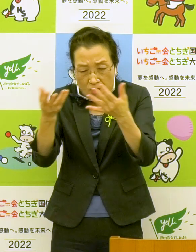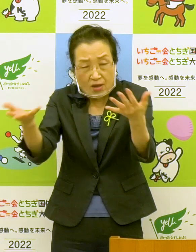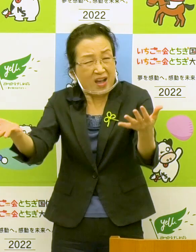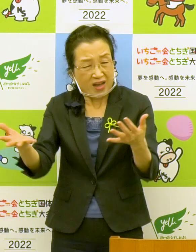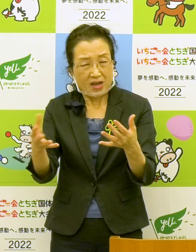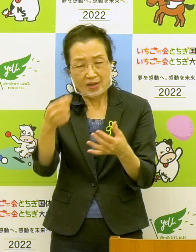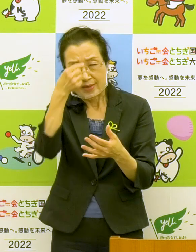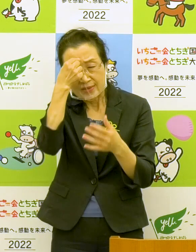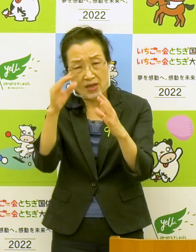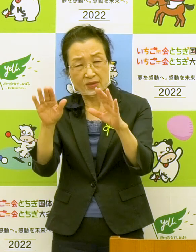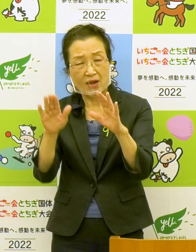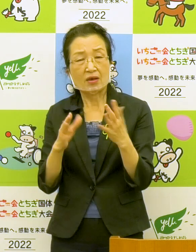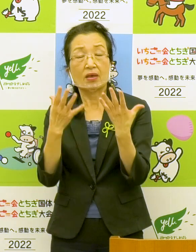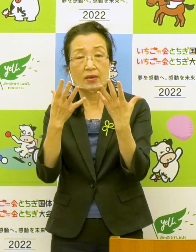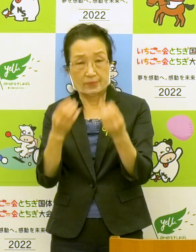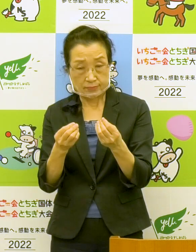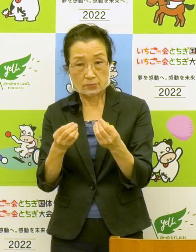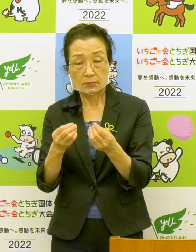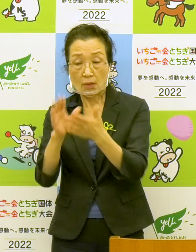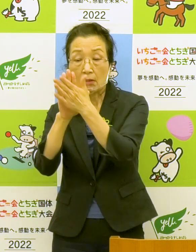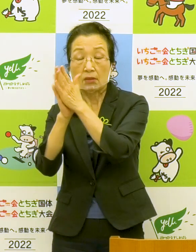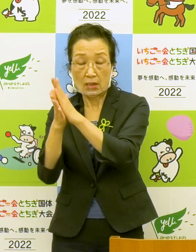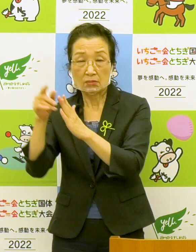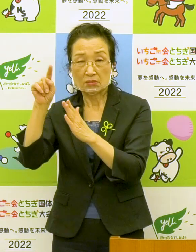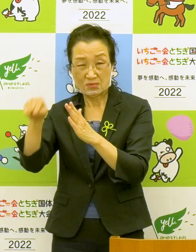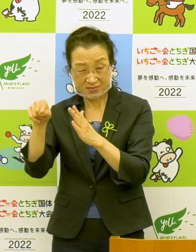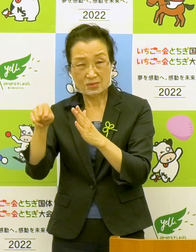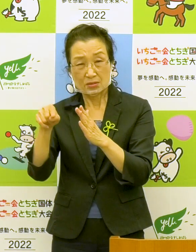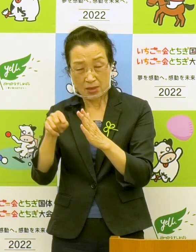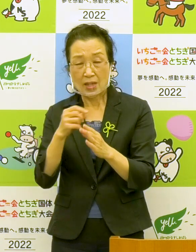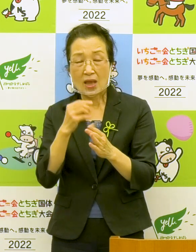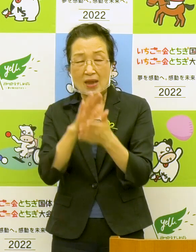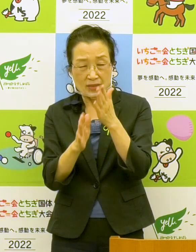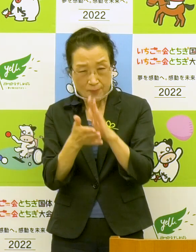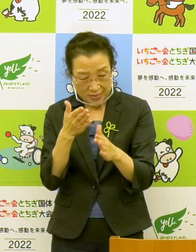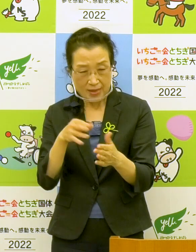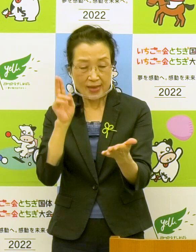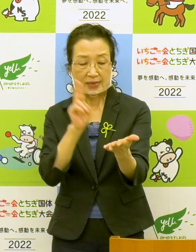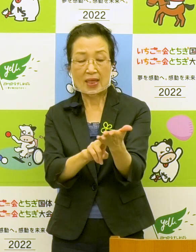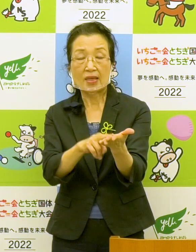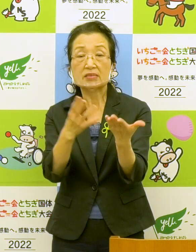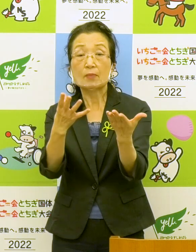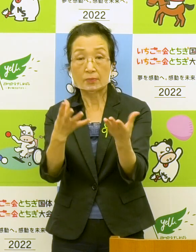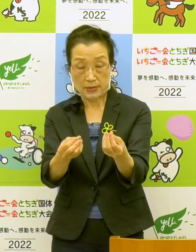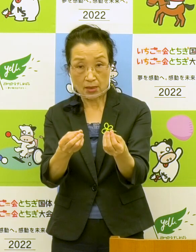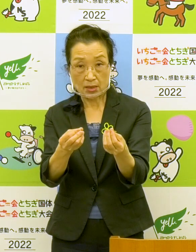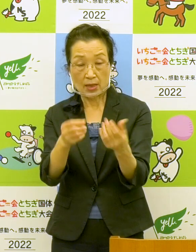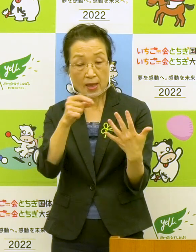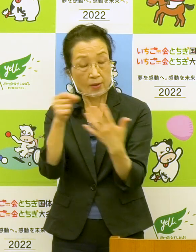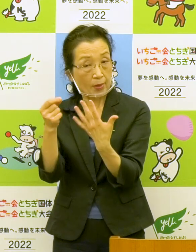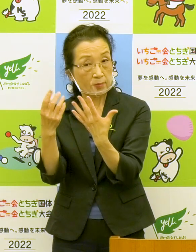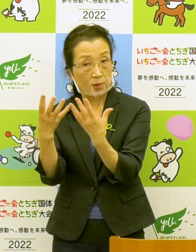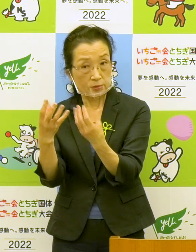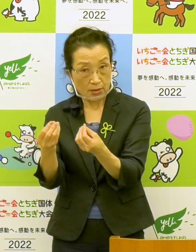都道府県により防災重点ため池が再選定されました。再選定された防